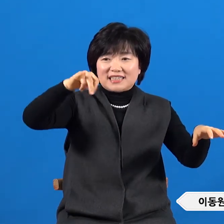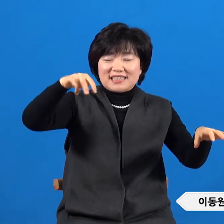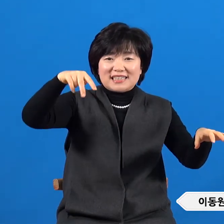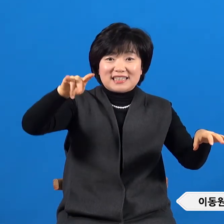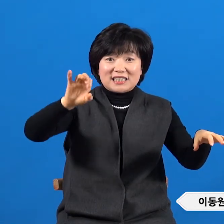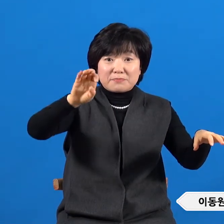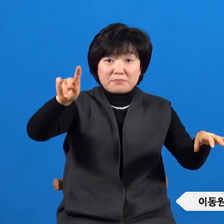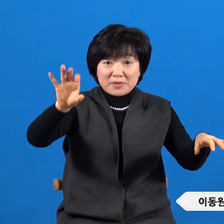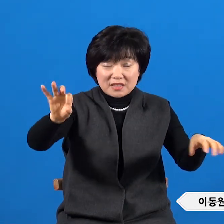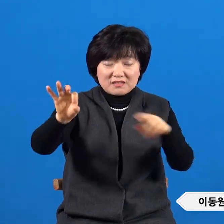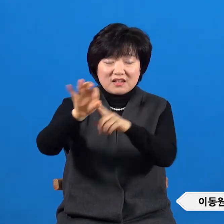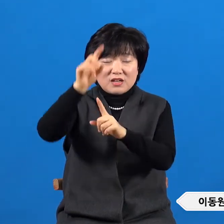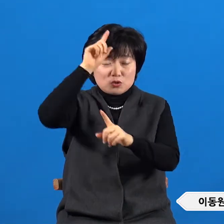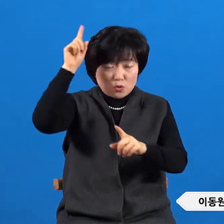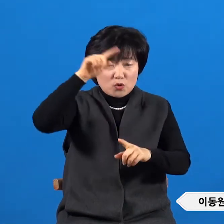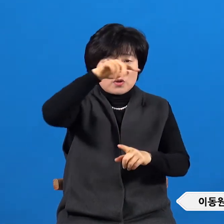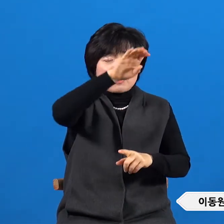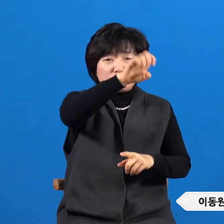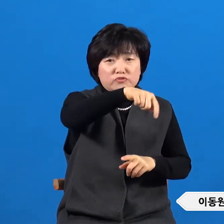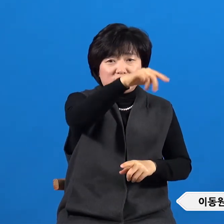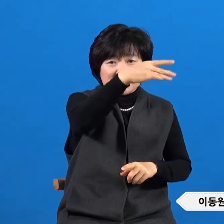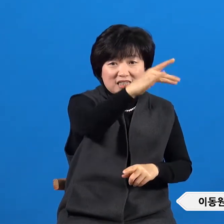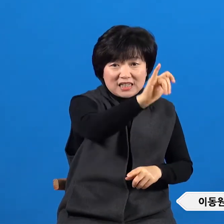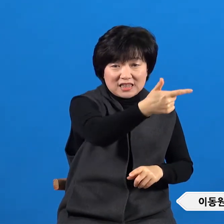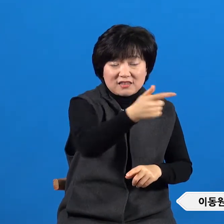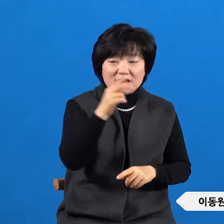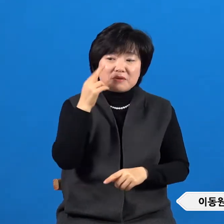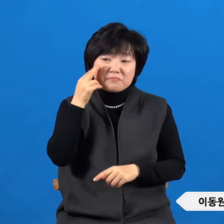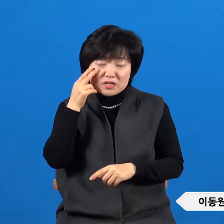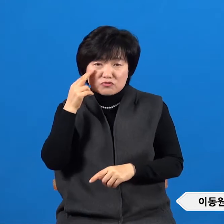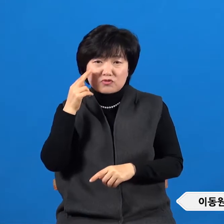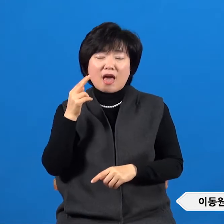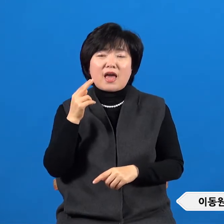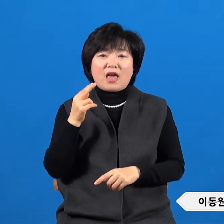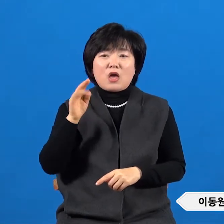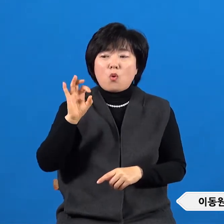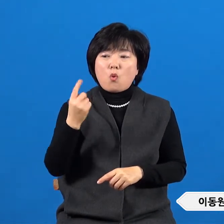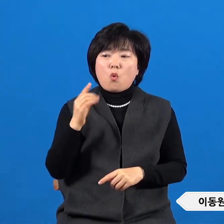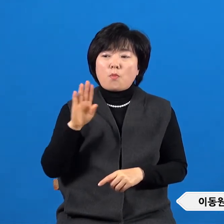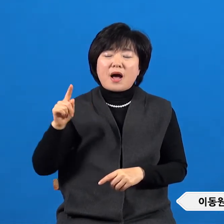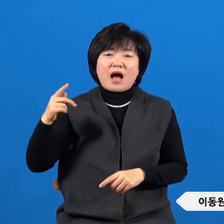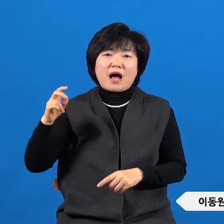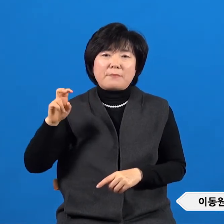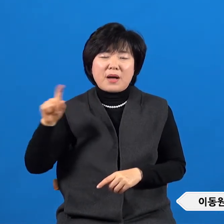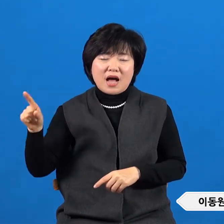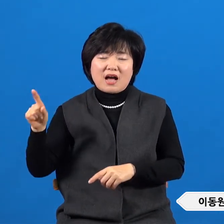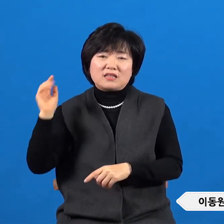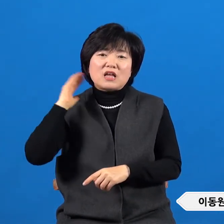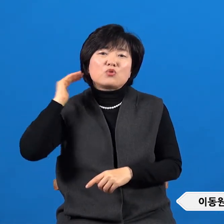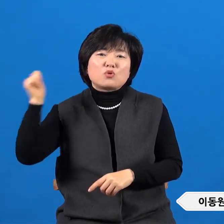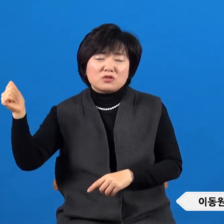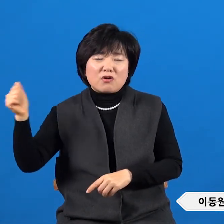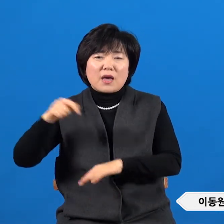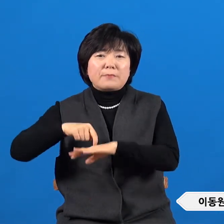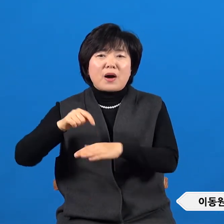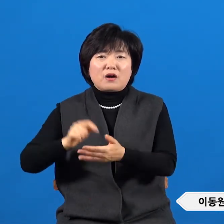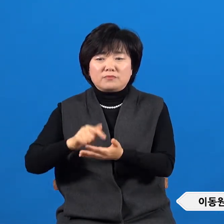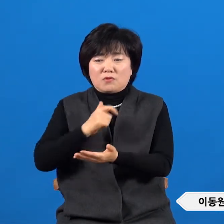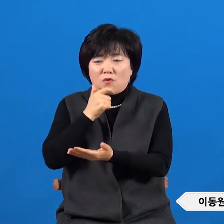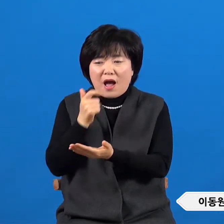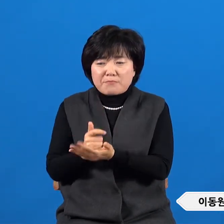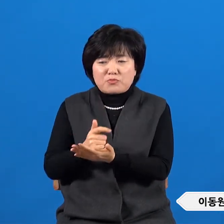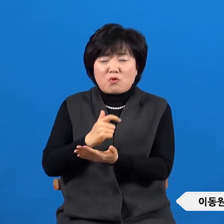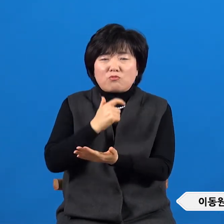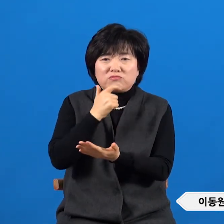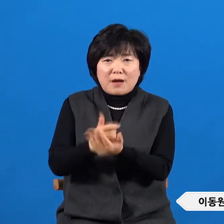또 소련의 푸틴도, 미국의 오바마도 감동할 수 있는 하나님이시다. 이 사실을 저와